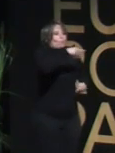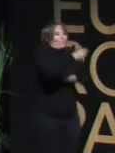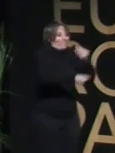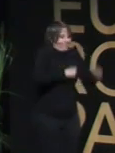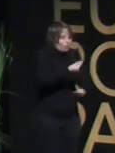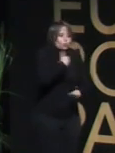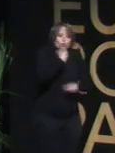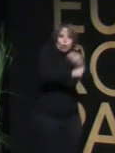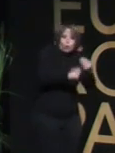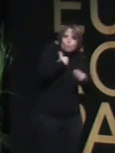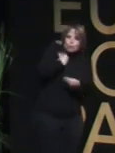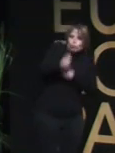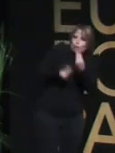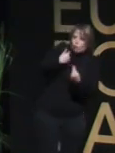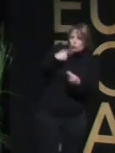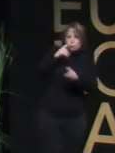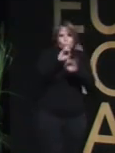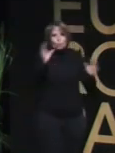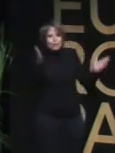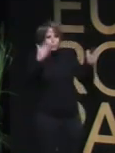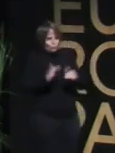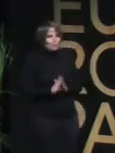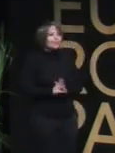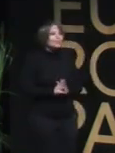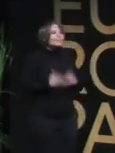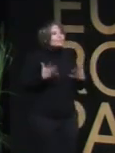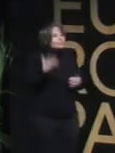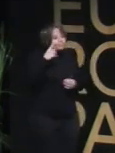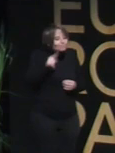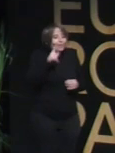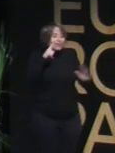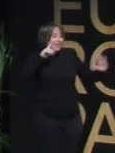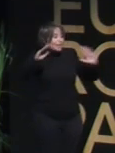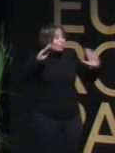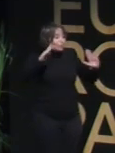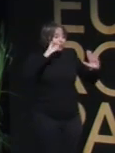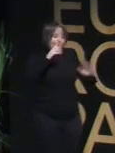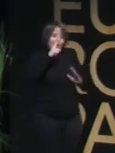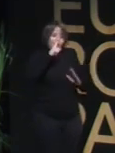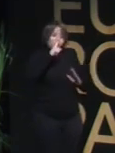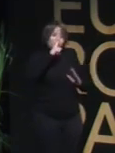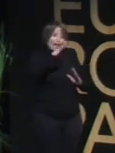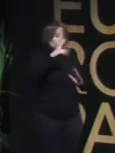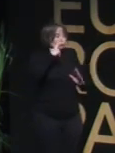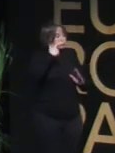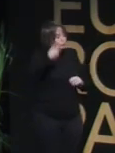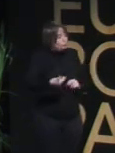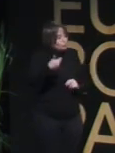que tengo que hacer algo, pero tampoco tenemos un lugar claro los hombres en este cambio, ¿no? Entonces, en este periodo clave de estos primeros años de vida, es donde se